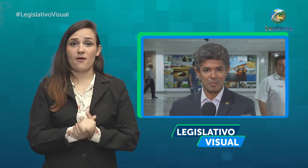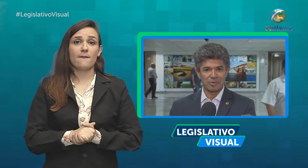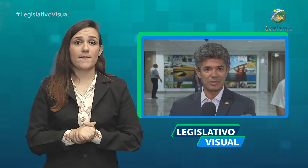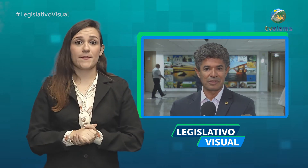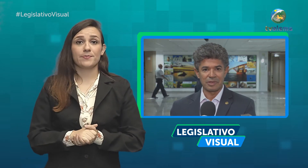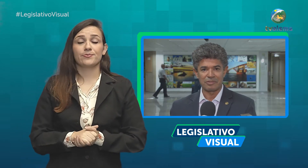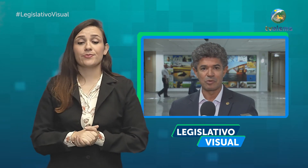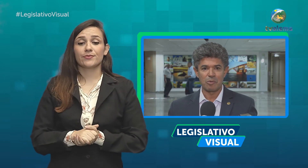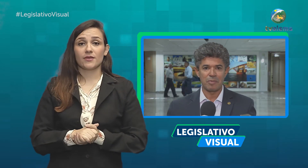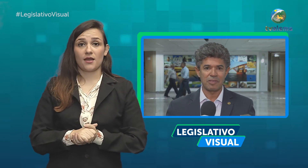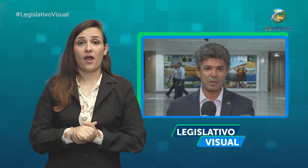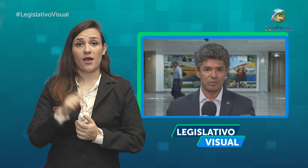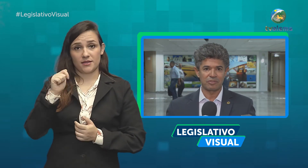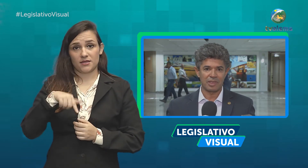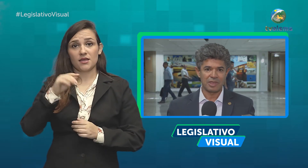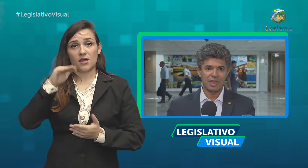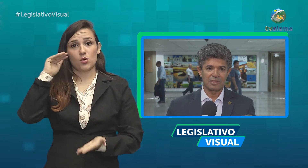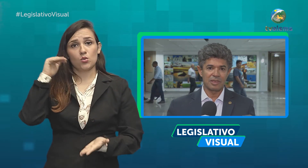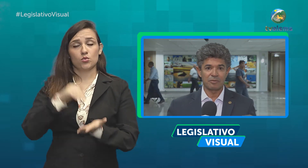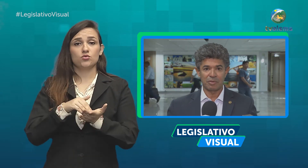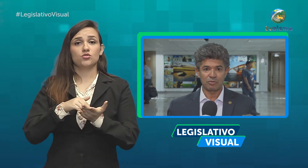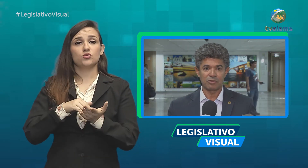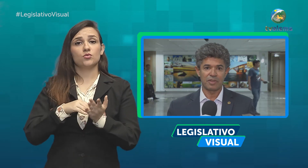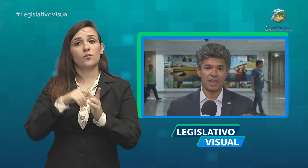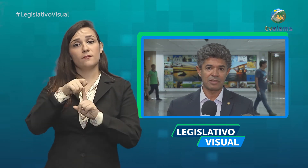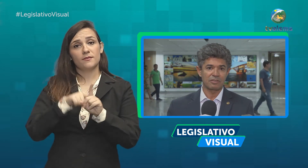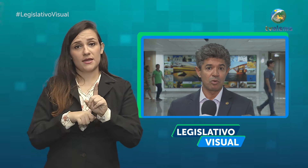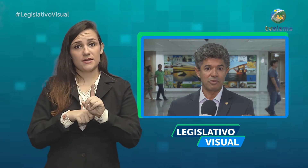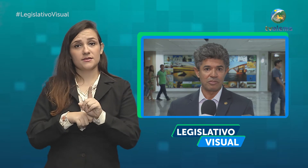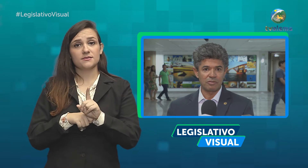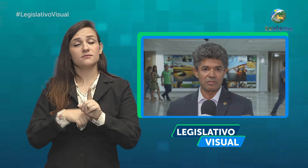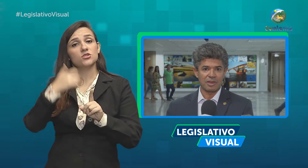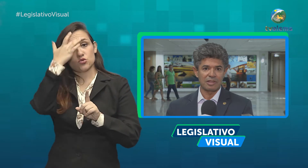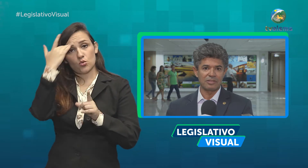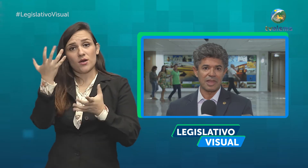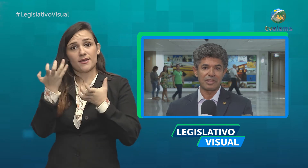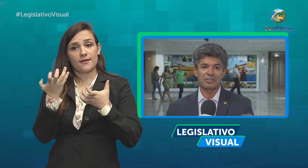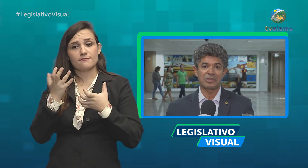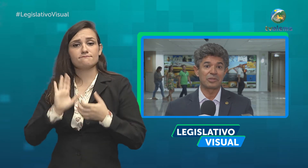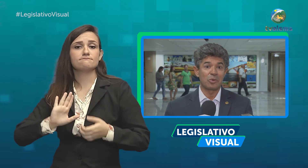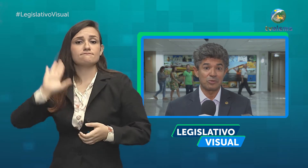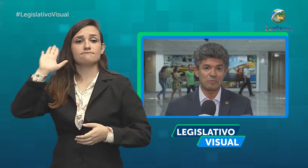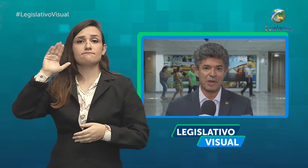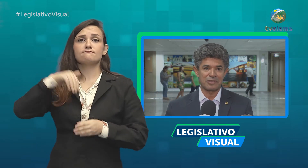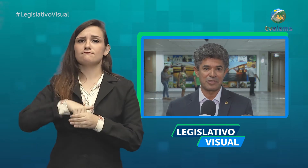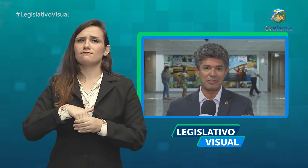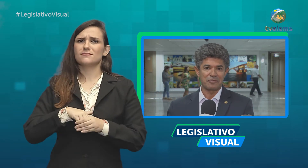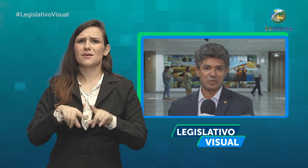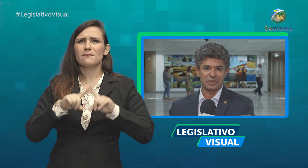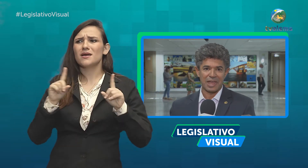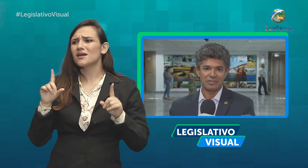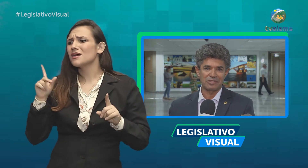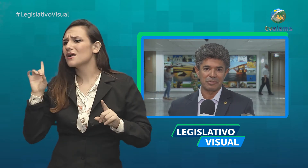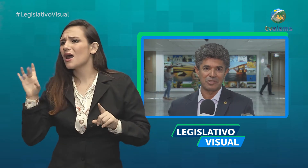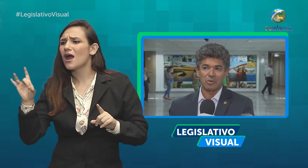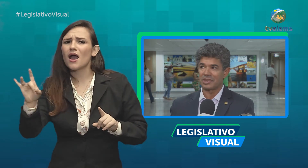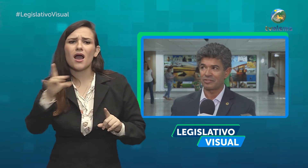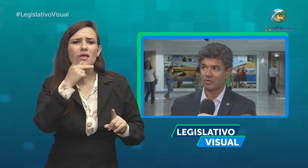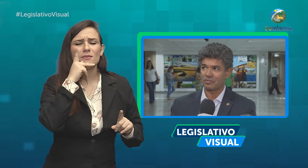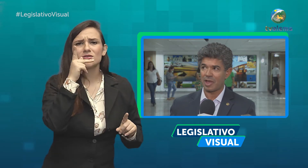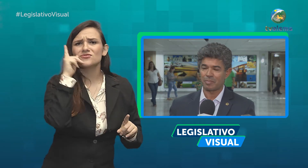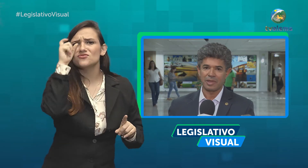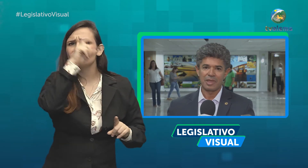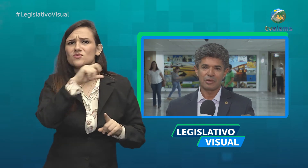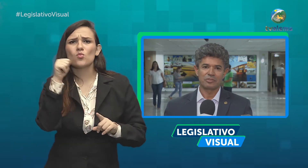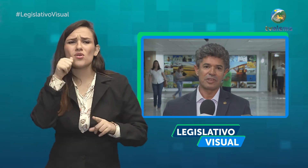por exemplo, esse é o último mês para você ter pessoas filiadas com o objetivo de sair candidato. E todos os partidos têm dificuldade de montar a